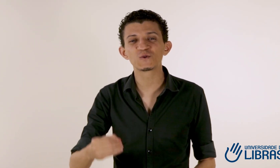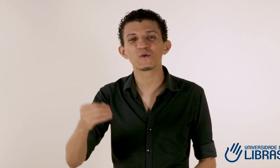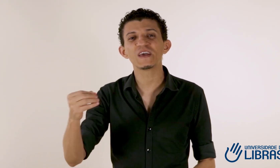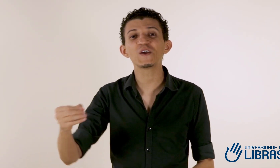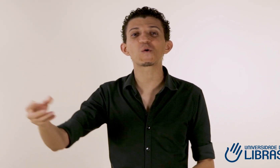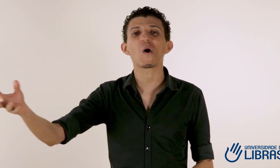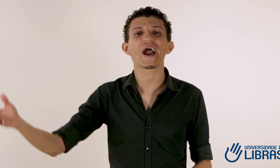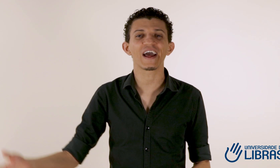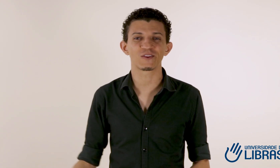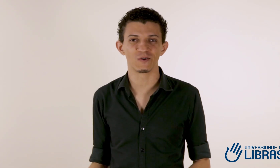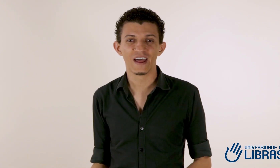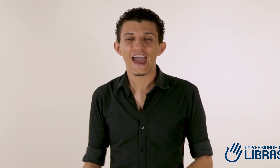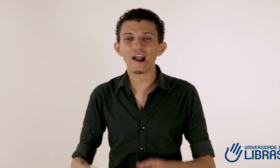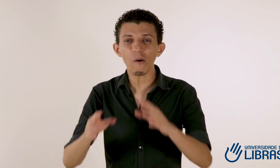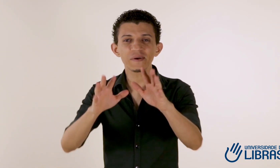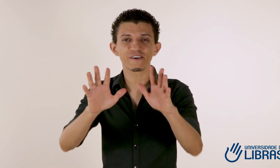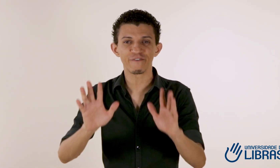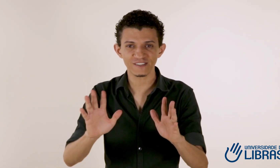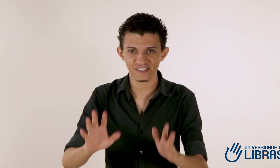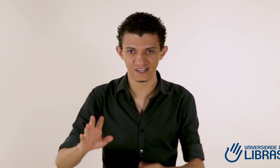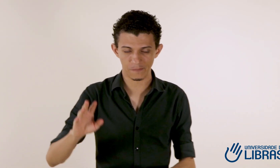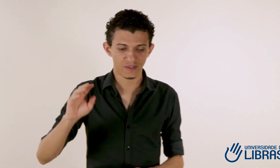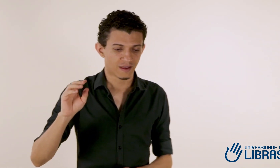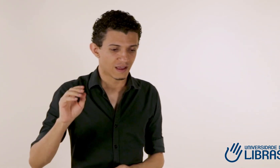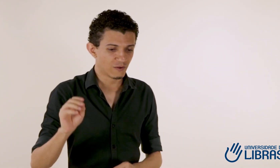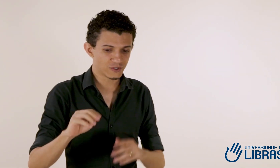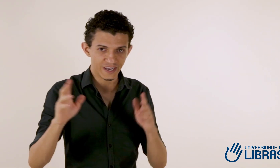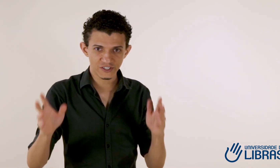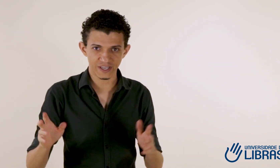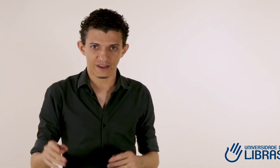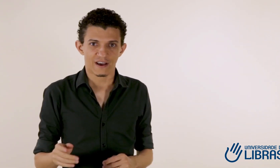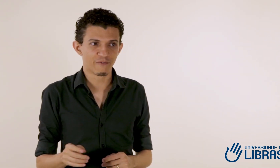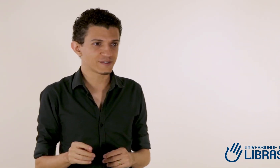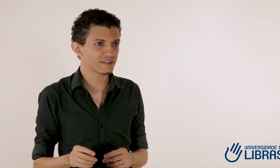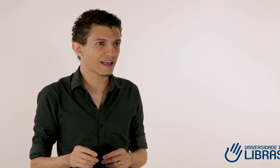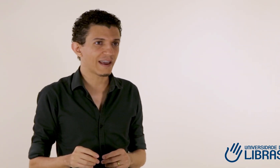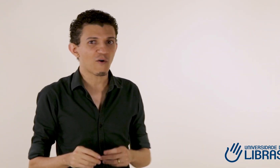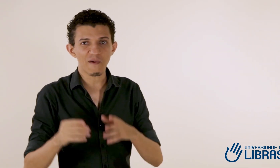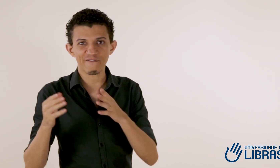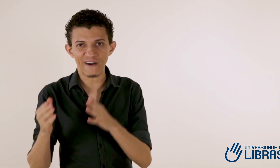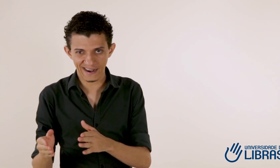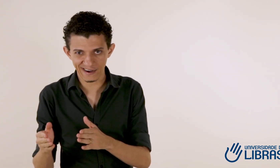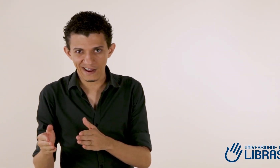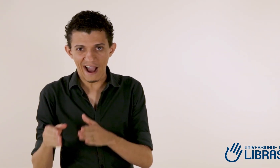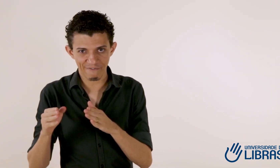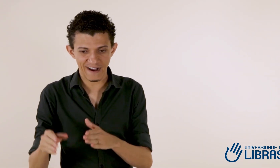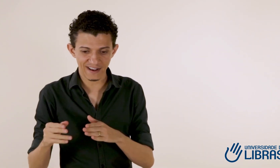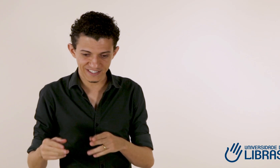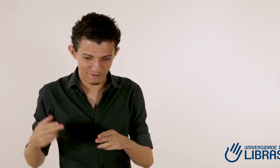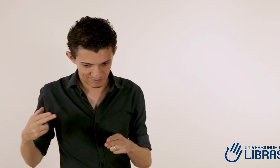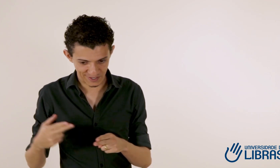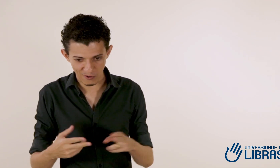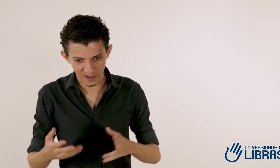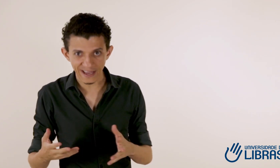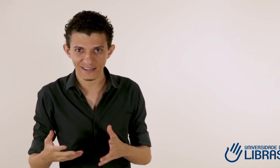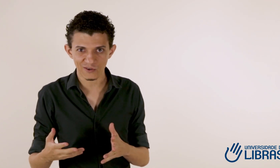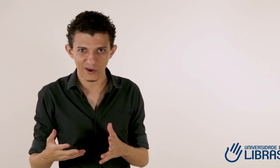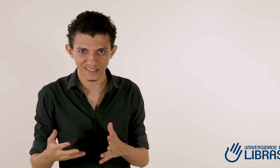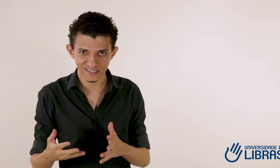uso incorreto. É como se fosse assim, no dia a dia, você tem uma faca, a faca serve para você cortar as coisas,